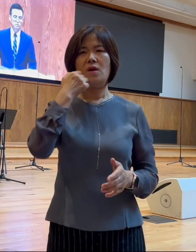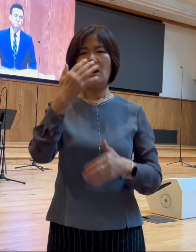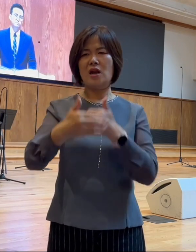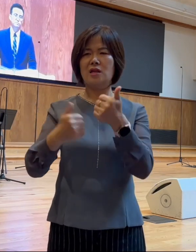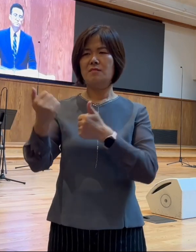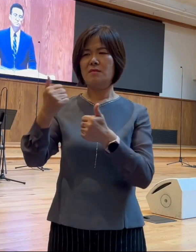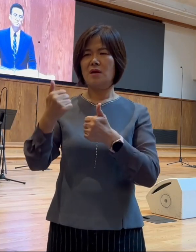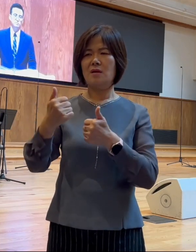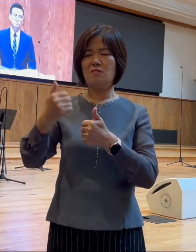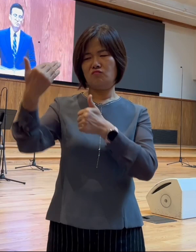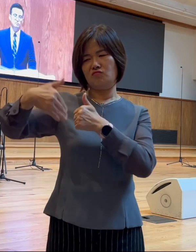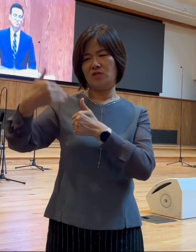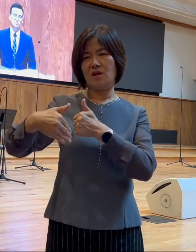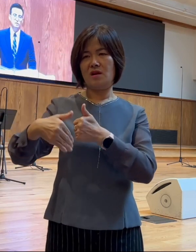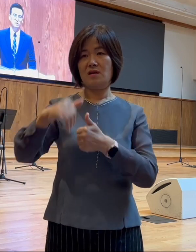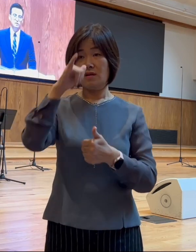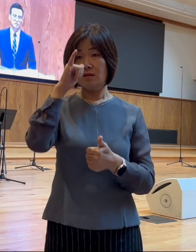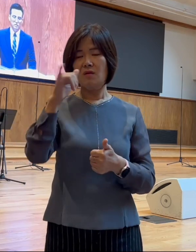부르심.